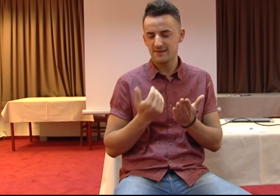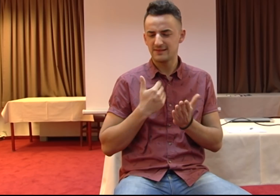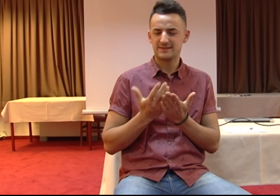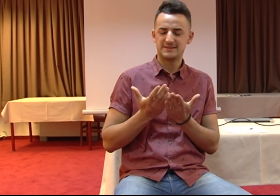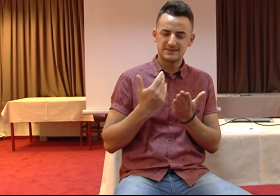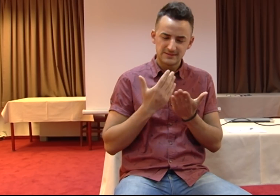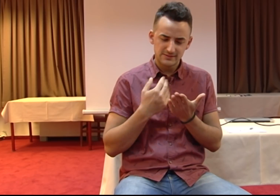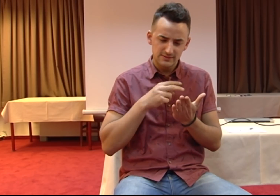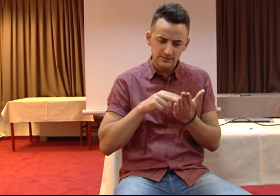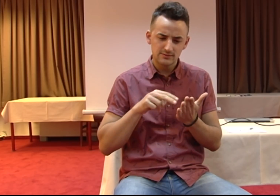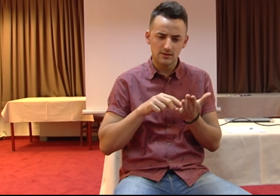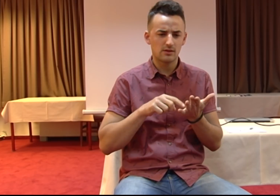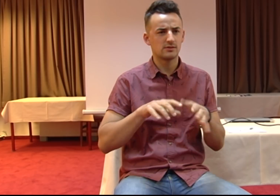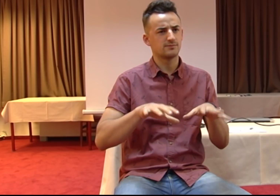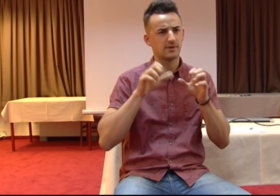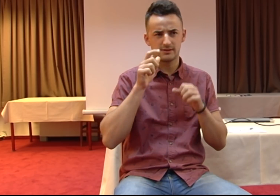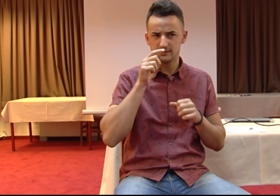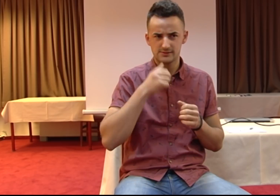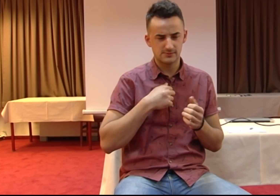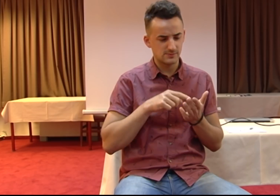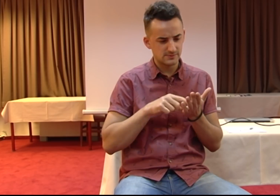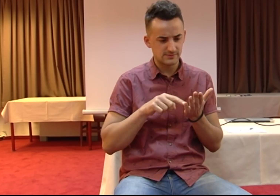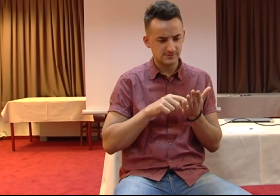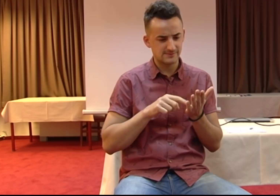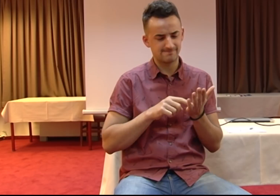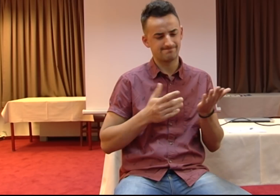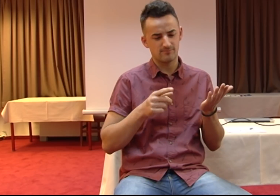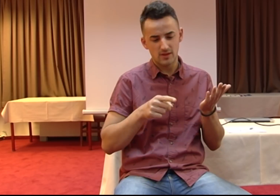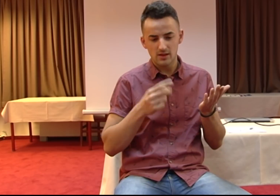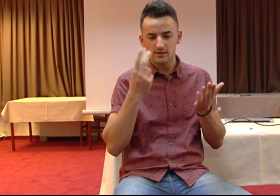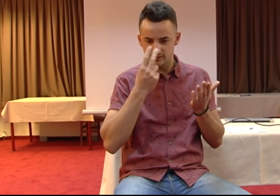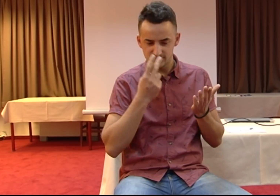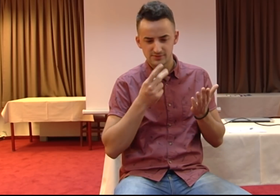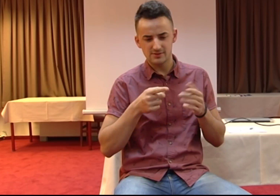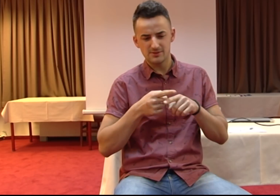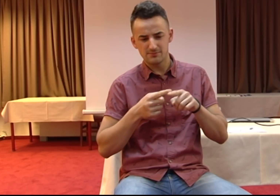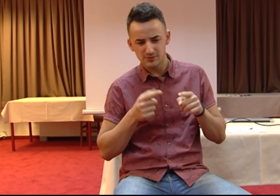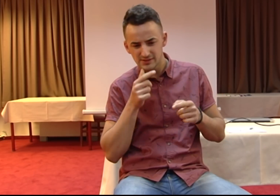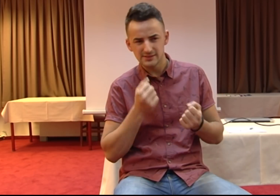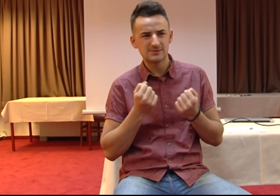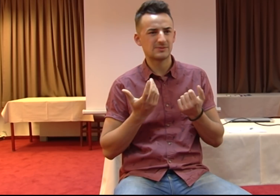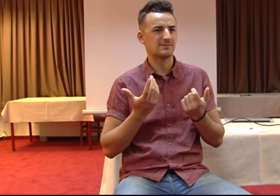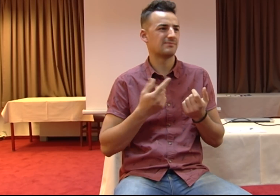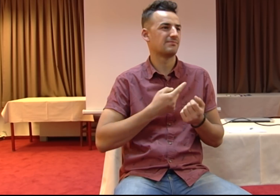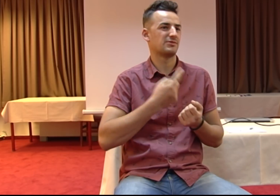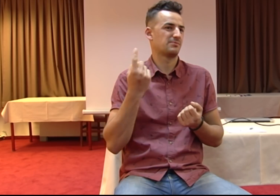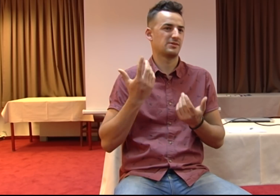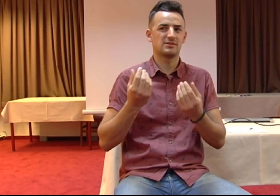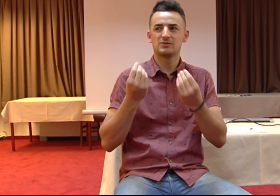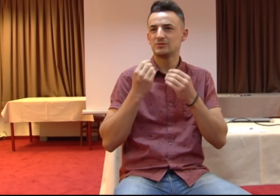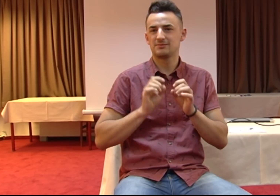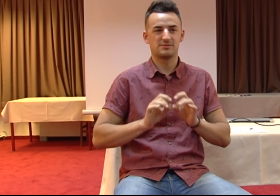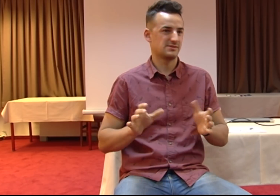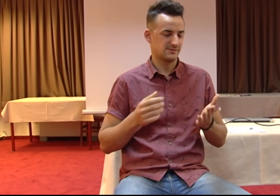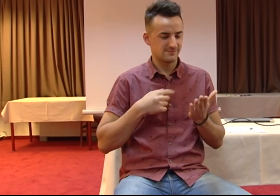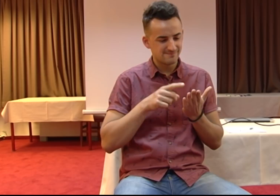и ништо не разбирам. Тоа беше првпат кога фатив Библија в рака, а никој немаше да не подучи.